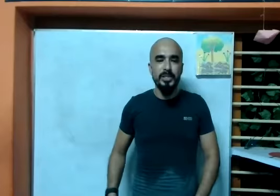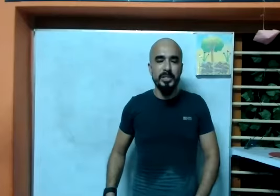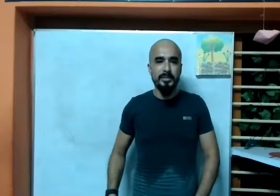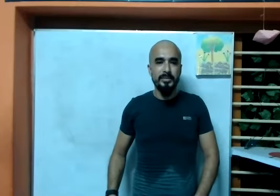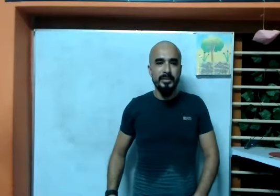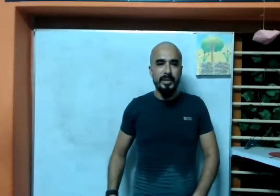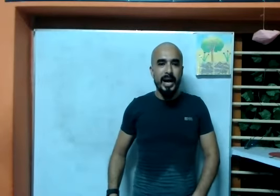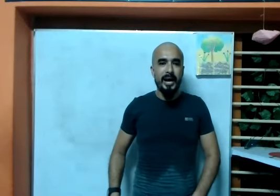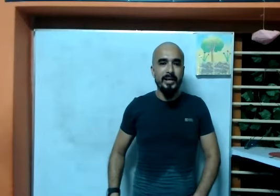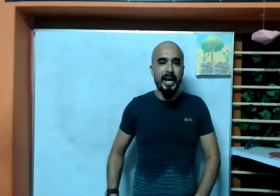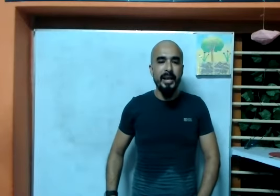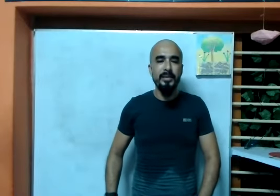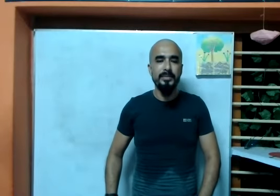বুঝেছে, আর নাহিয়ান